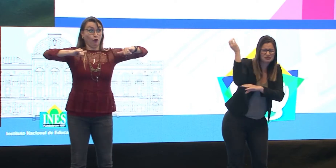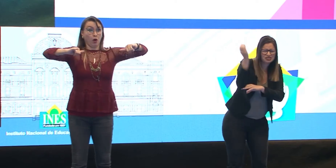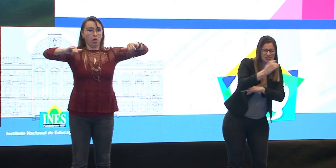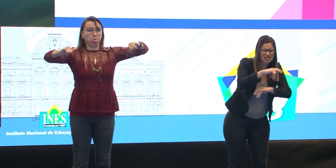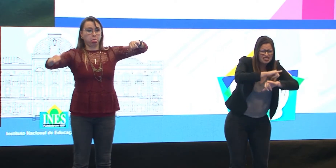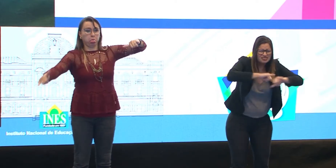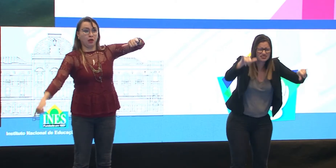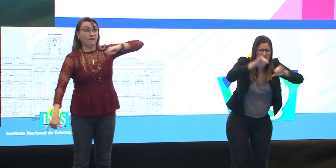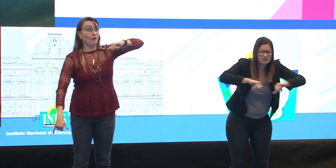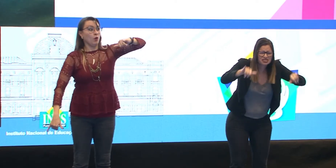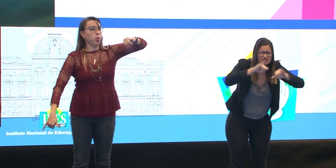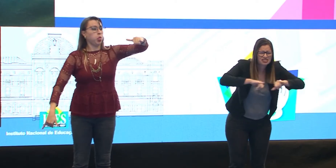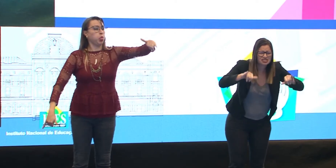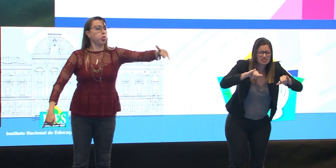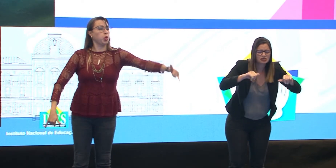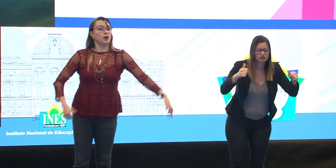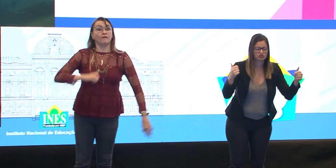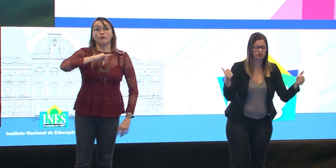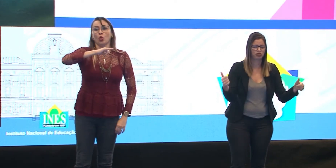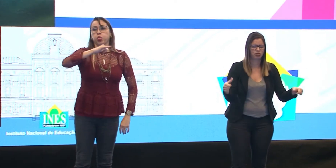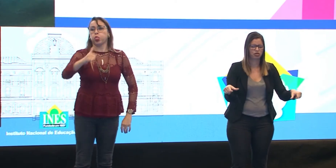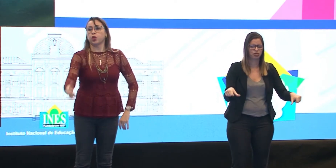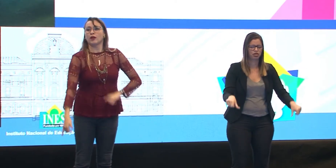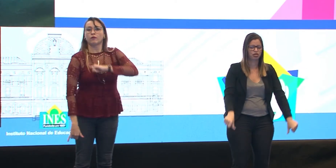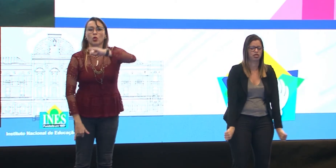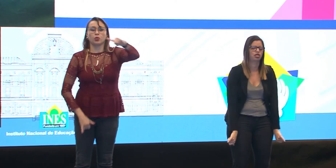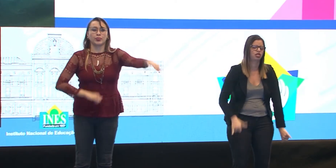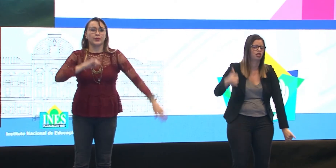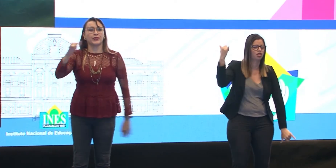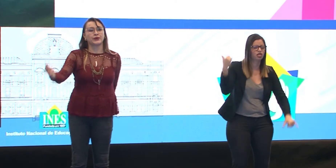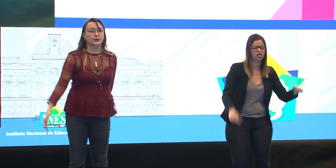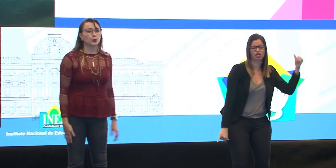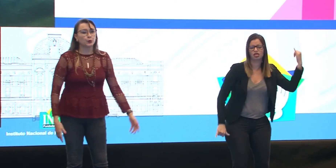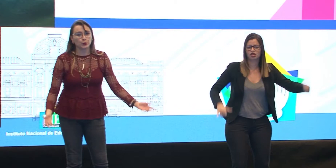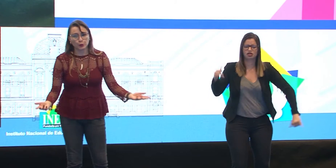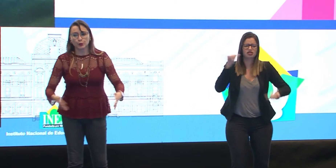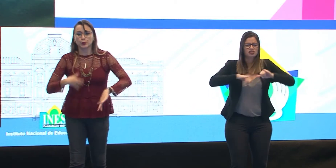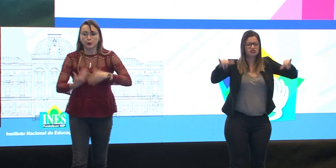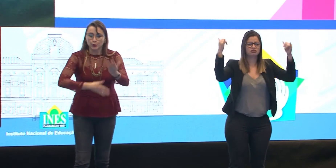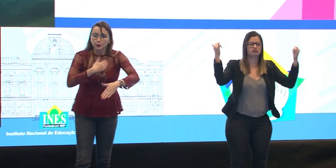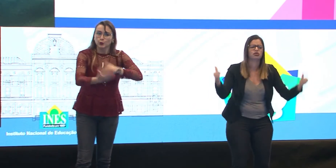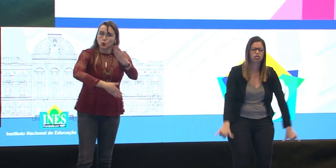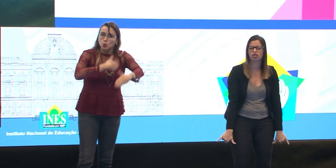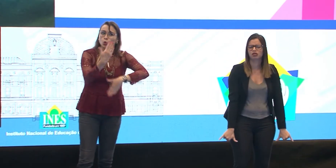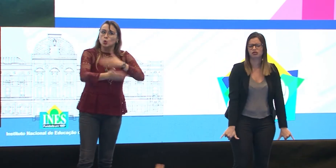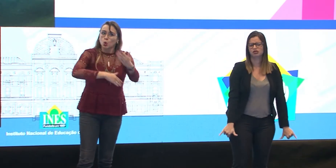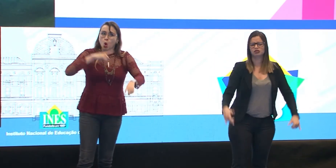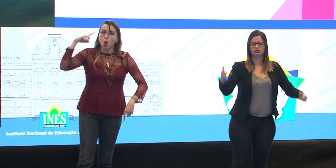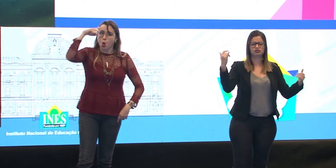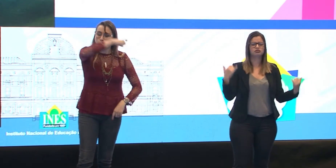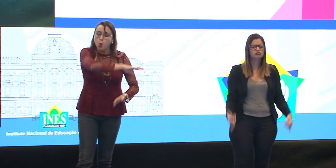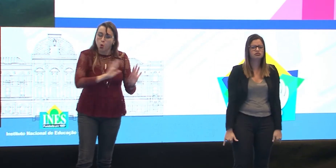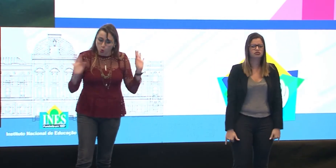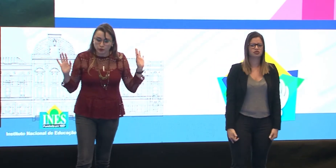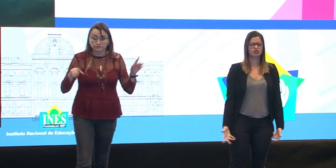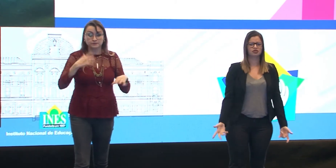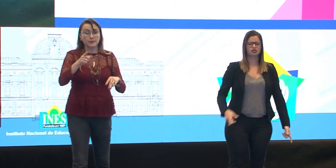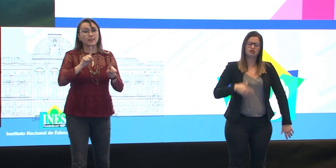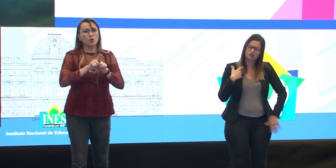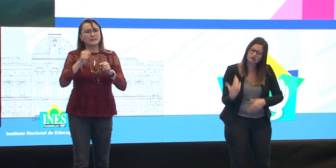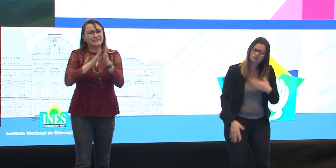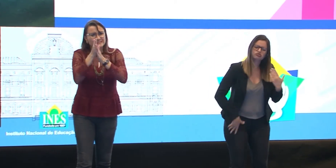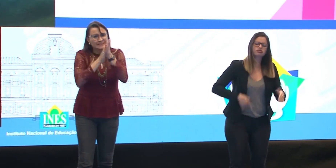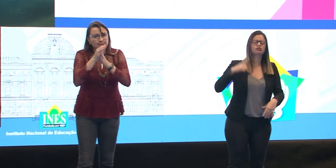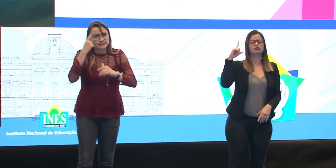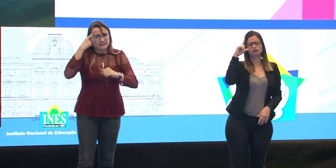muito forte em todo o território nacional. Então a gente vê que há muita dificuldade no acesso à informação.